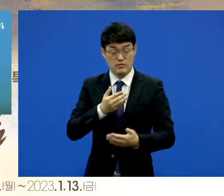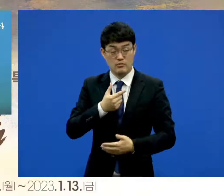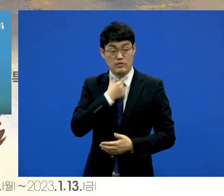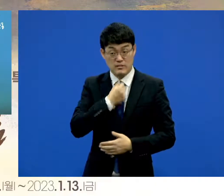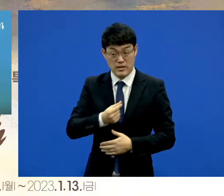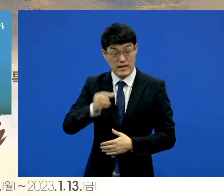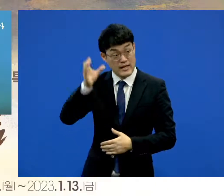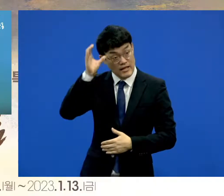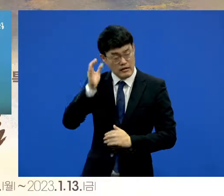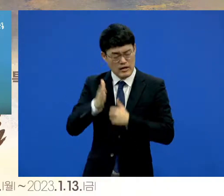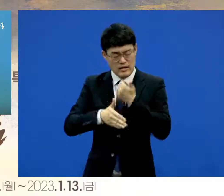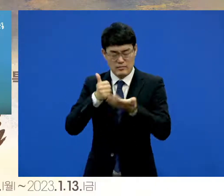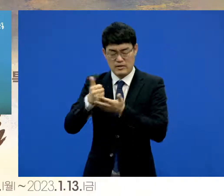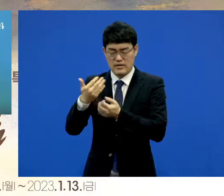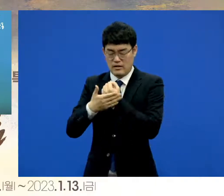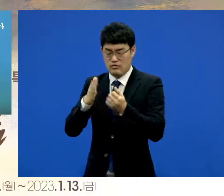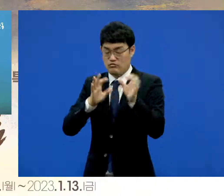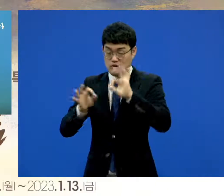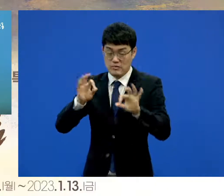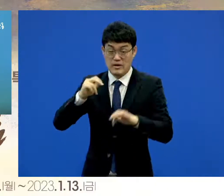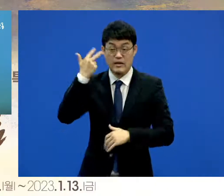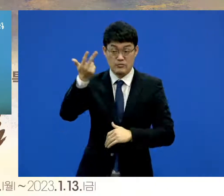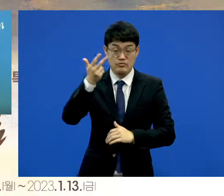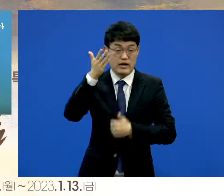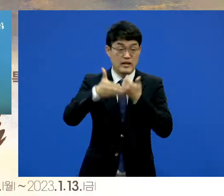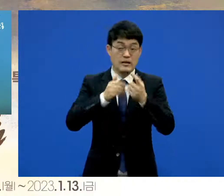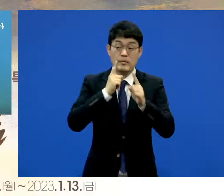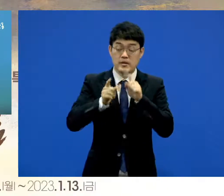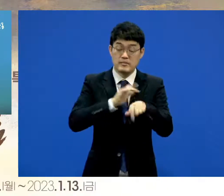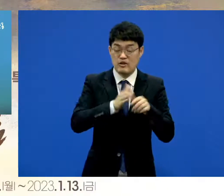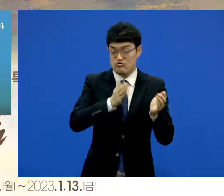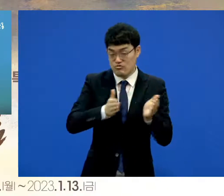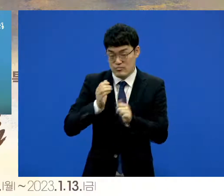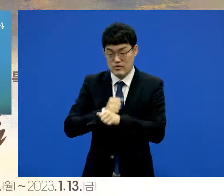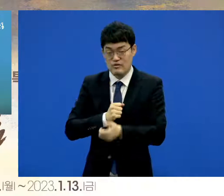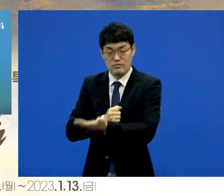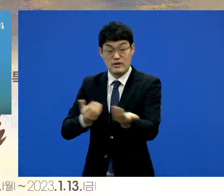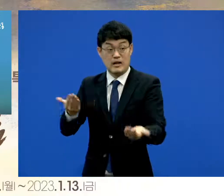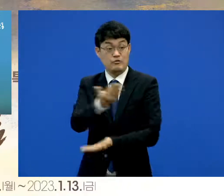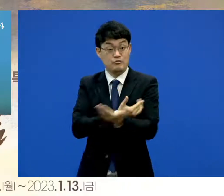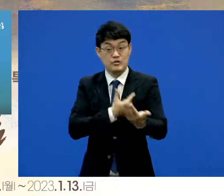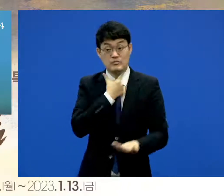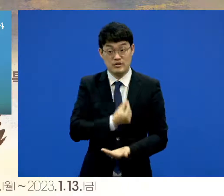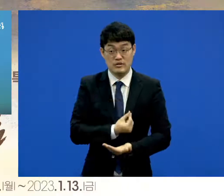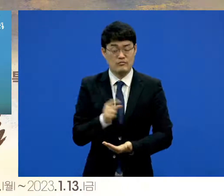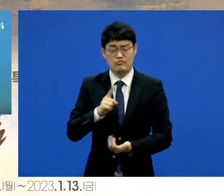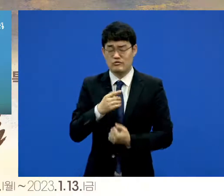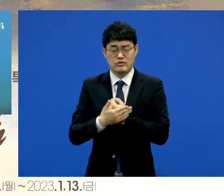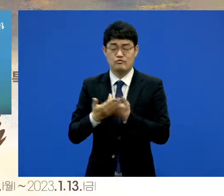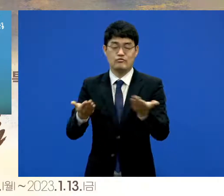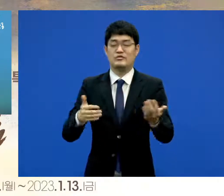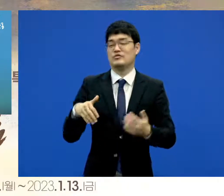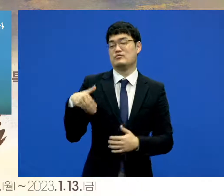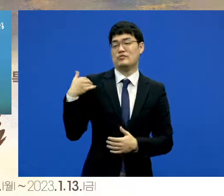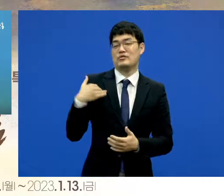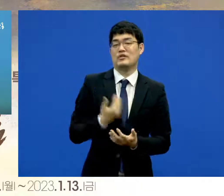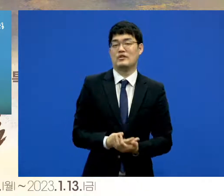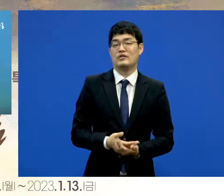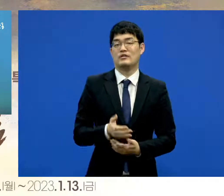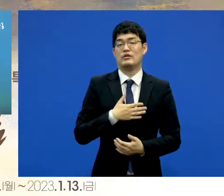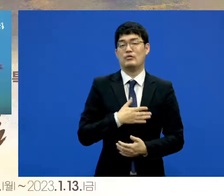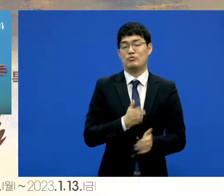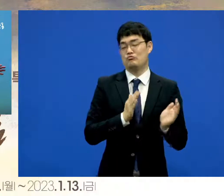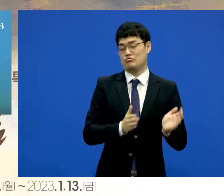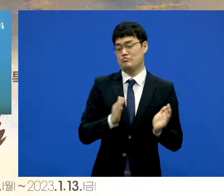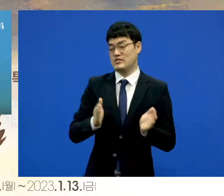하나님의 은혜를 구하면서 다음 주일날 또 말씀을 준비해서 여러분들과 나누고 싶은데 뭘 주실지 모르겠어요. 저도 준비하는 일정